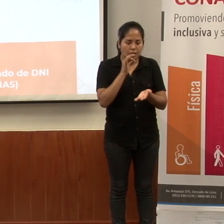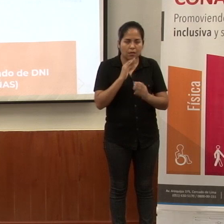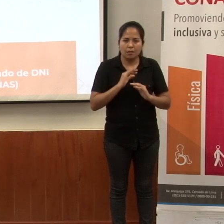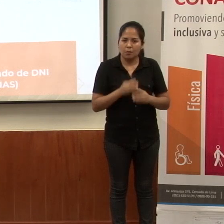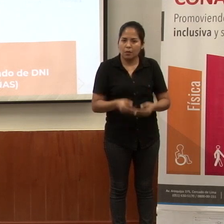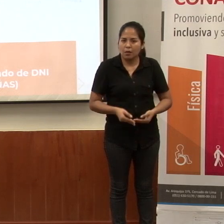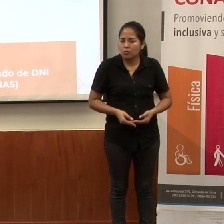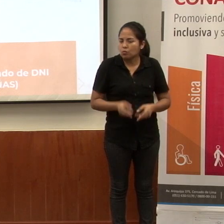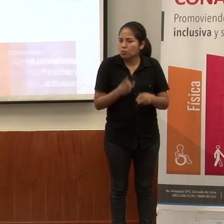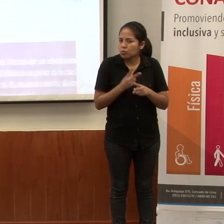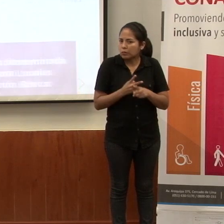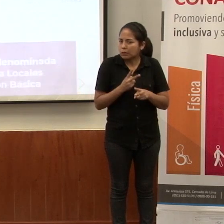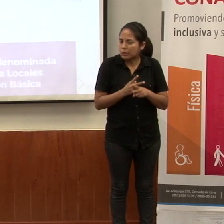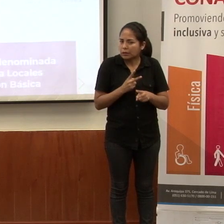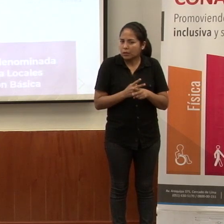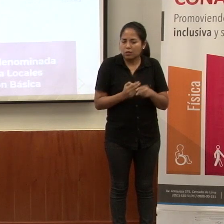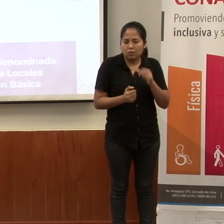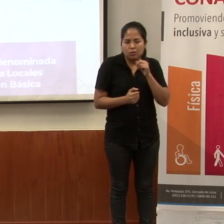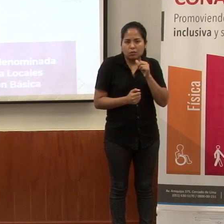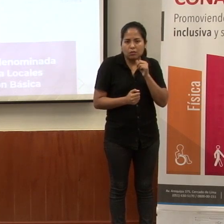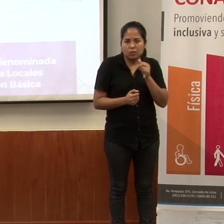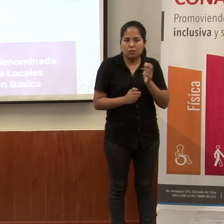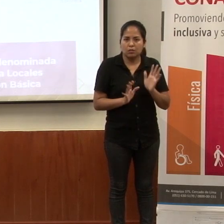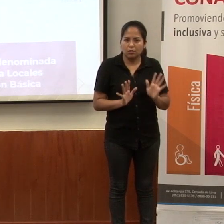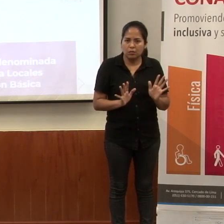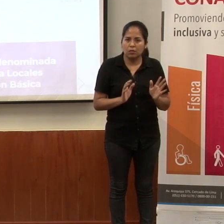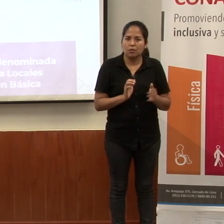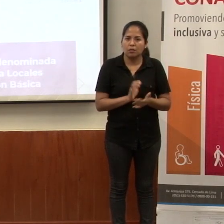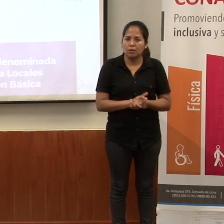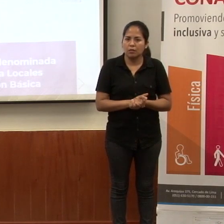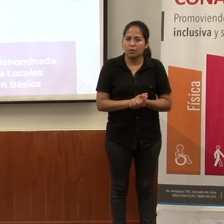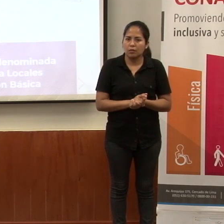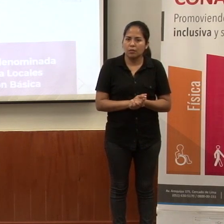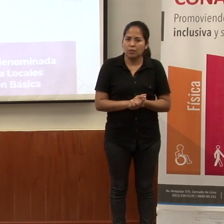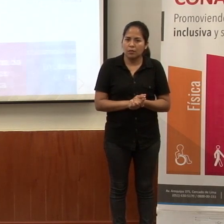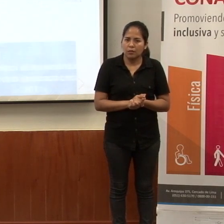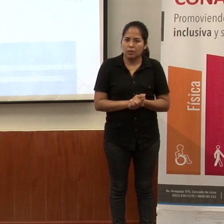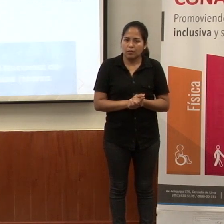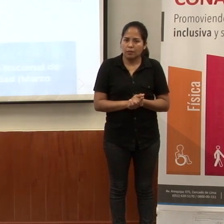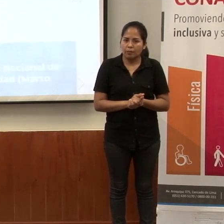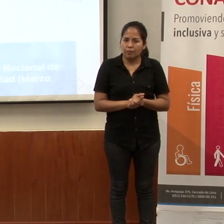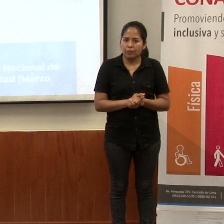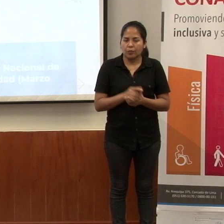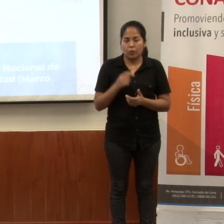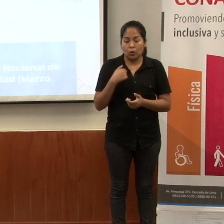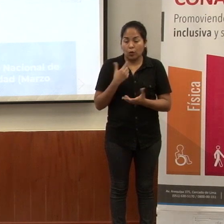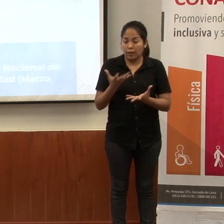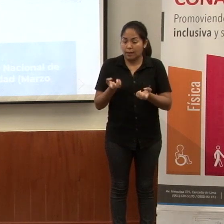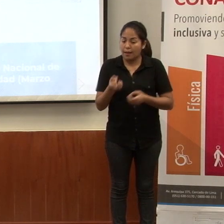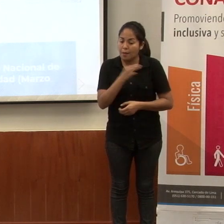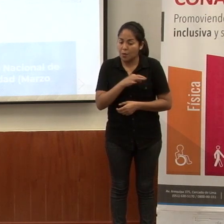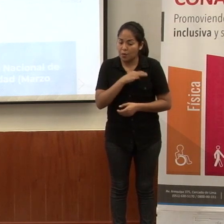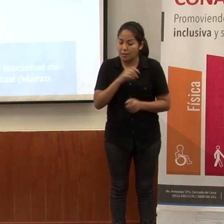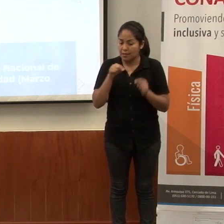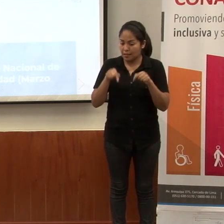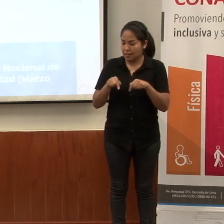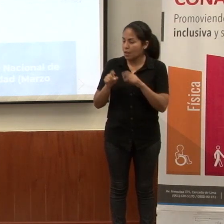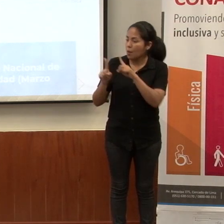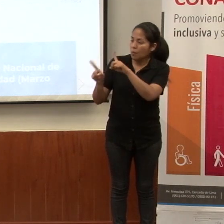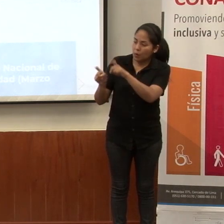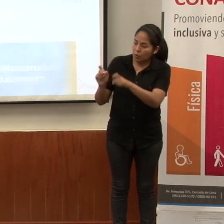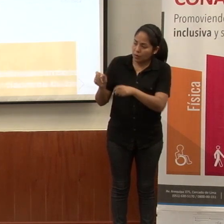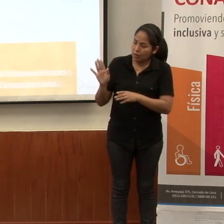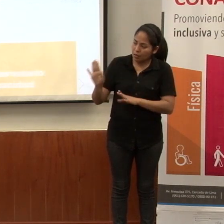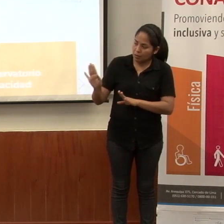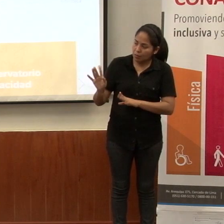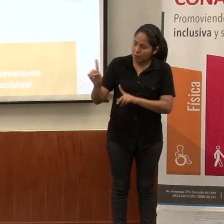noche. Digo, voy a aprovechar que estoy viendo a un especialista y a ver si le puedo hacer la consulta a tu nombre. Okay.